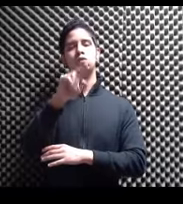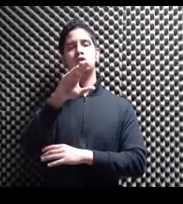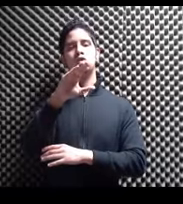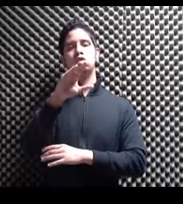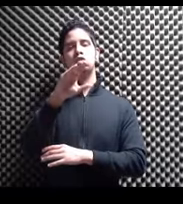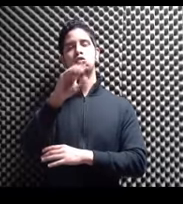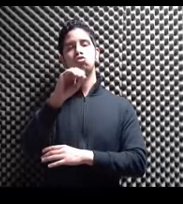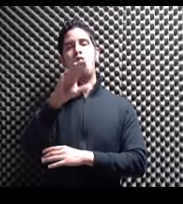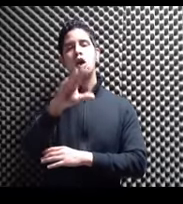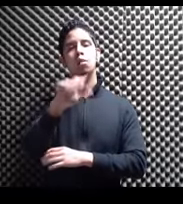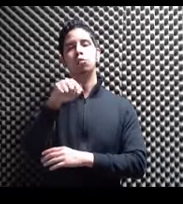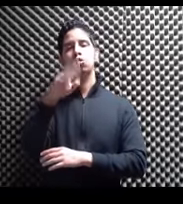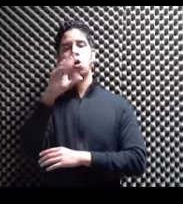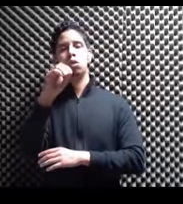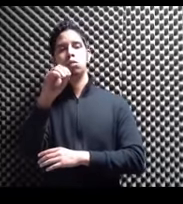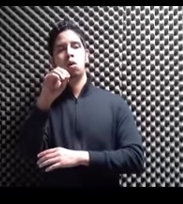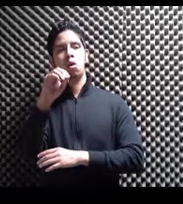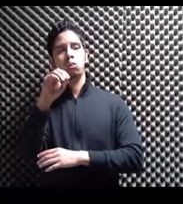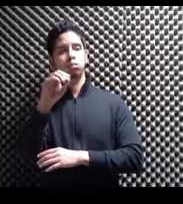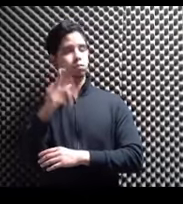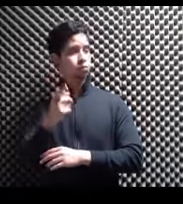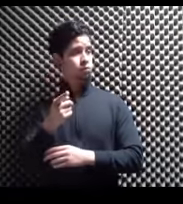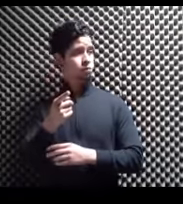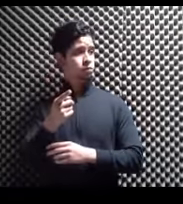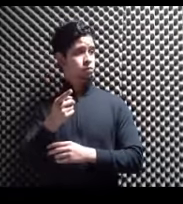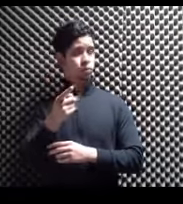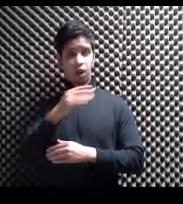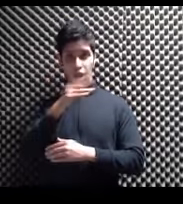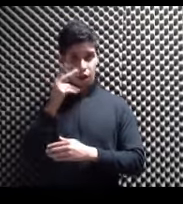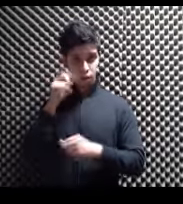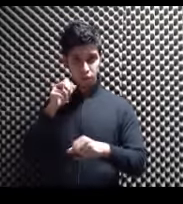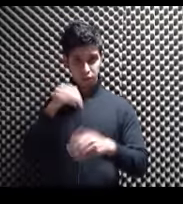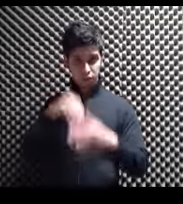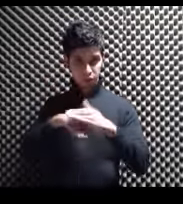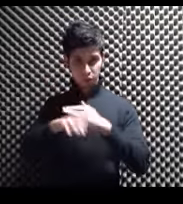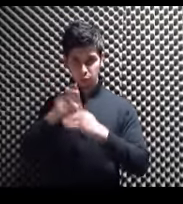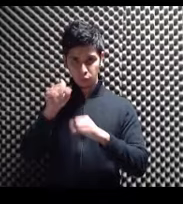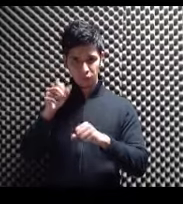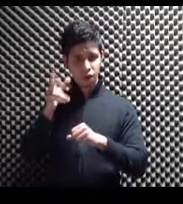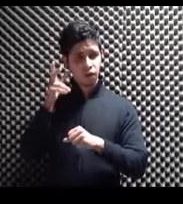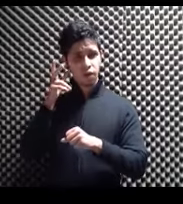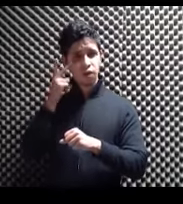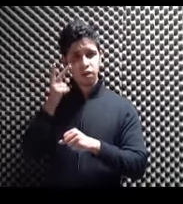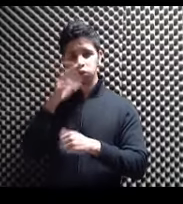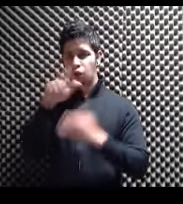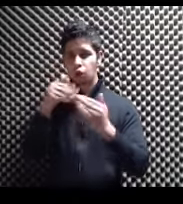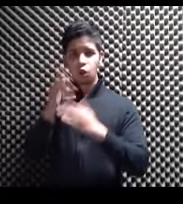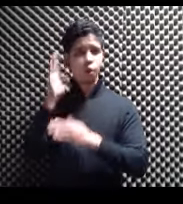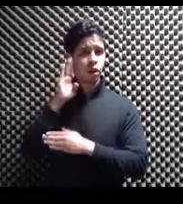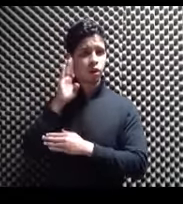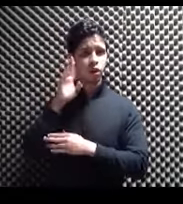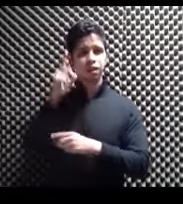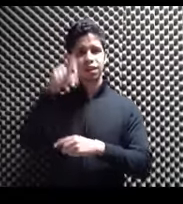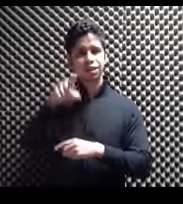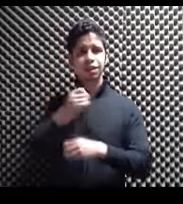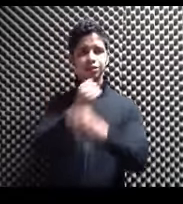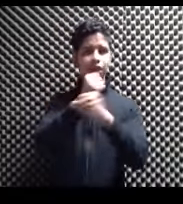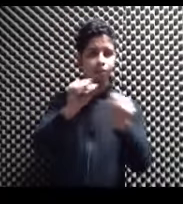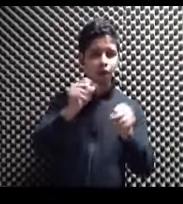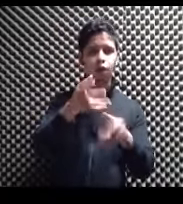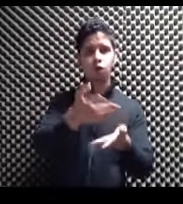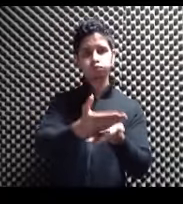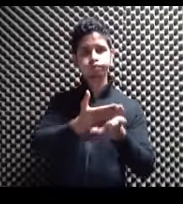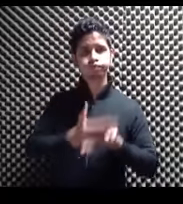se postean todos los perritos que vamos rescatando y todos los perros que están con la necesidad de buscarle un